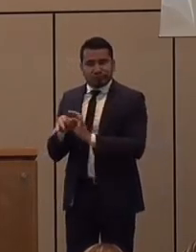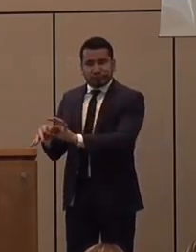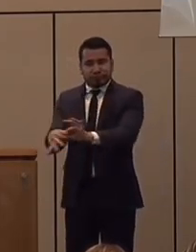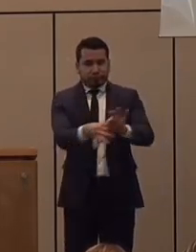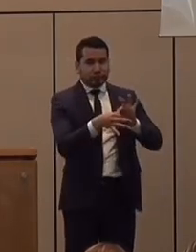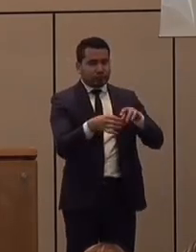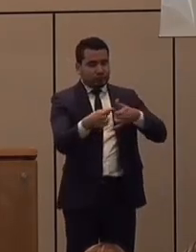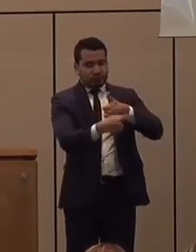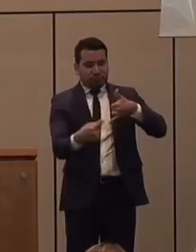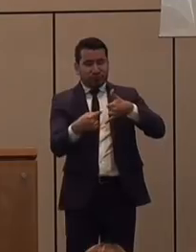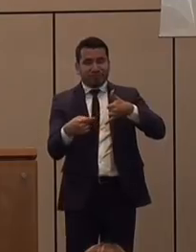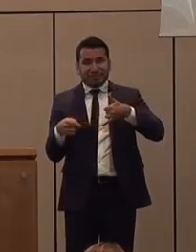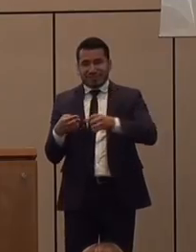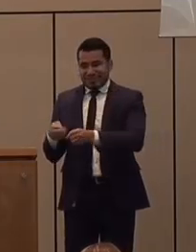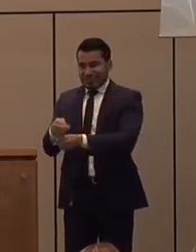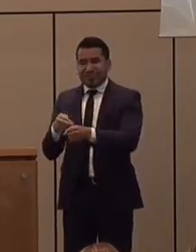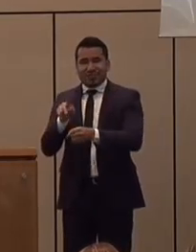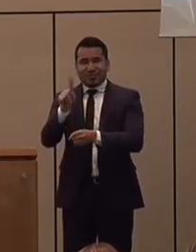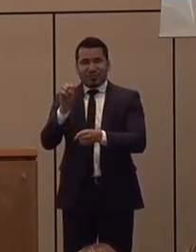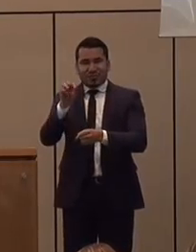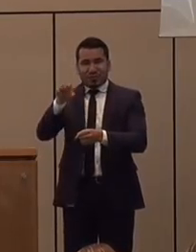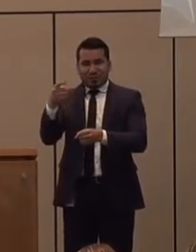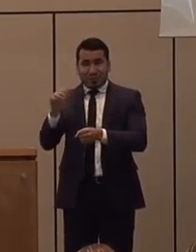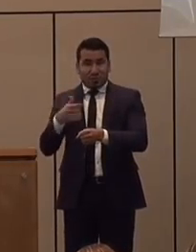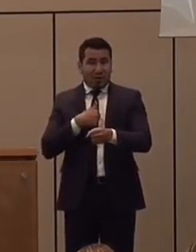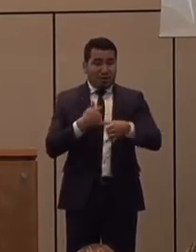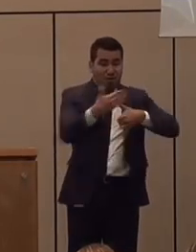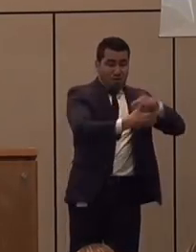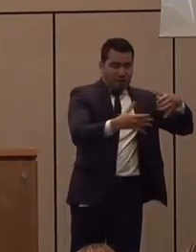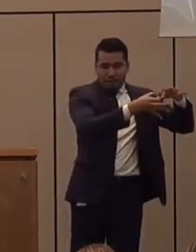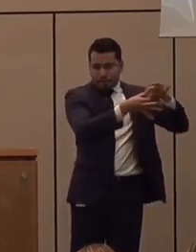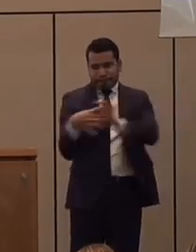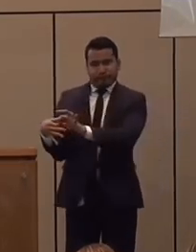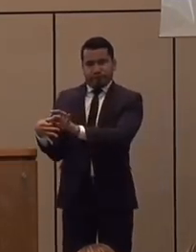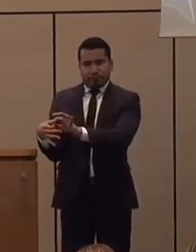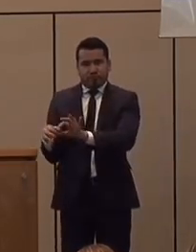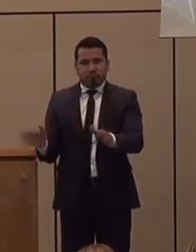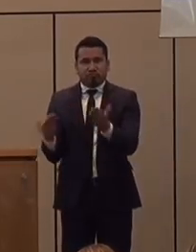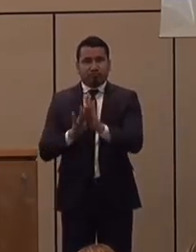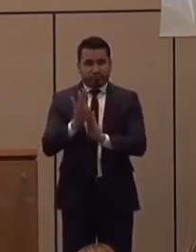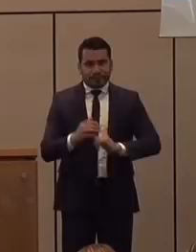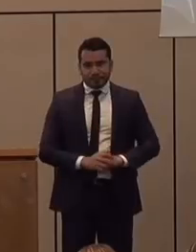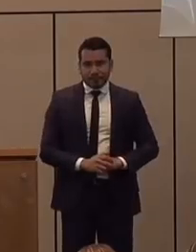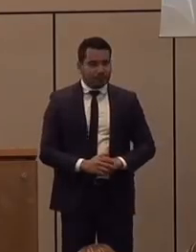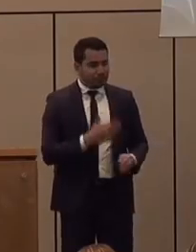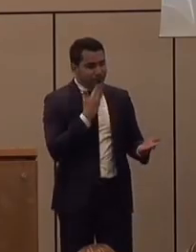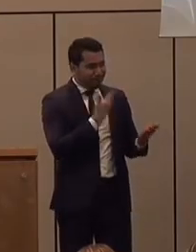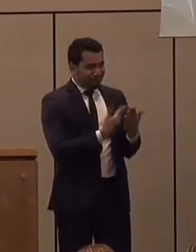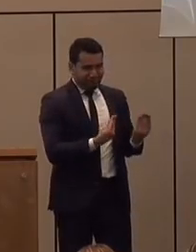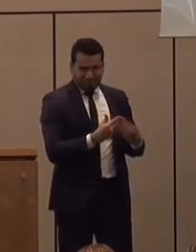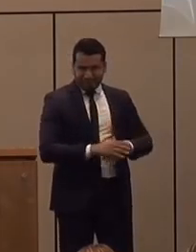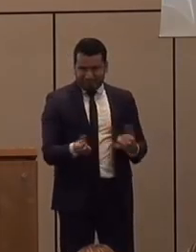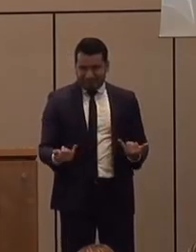a las regiones de la zona con el resto del país bueno muchas gracias y hablando de vivimos para vivir vivir vivimos